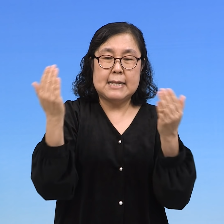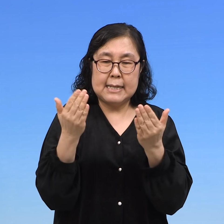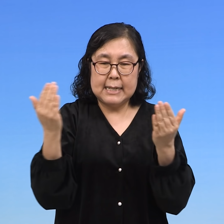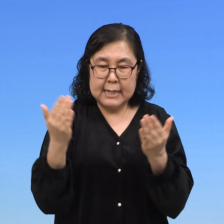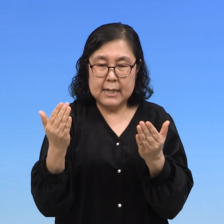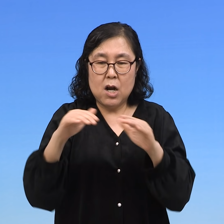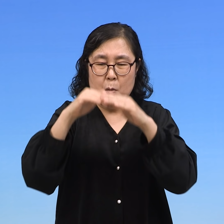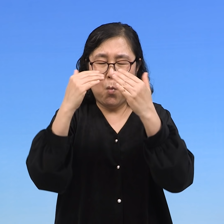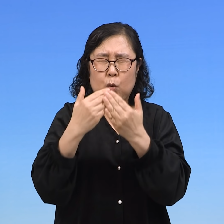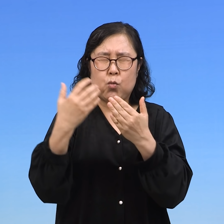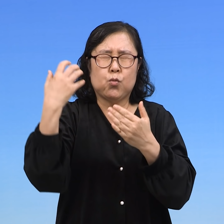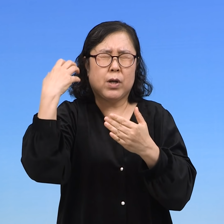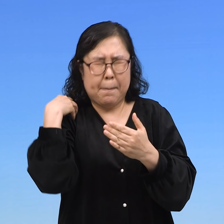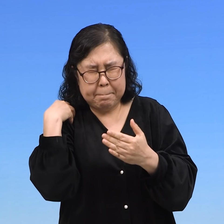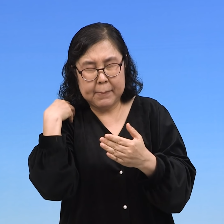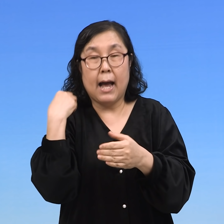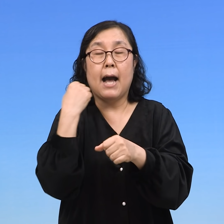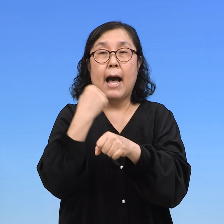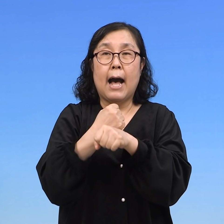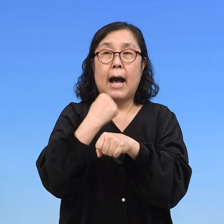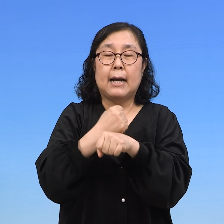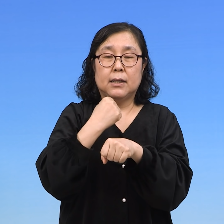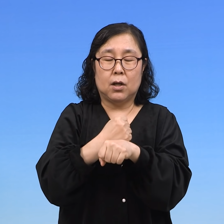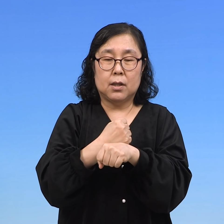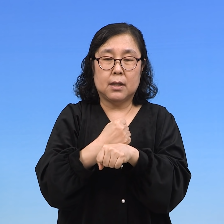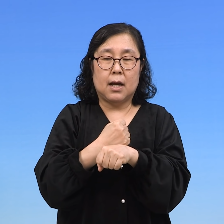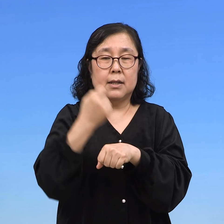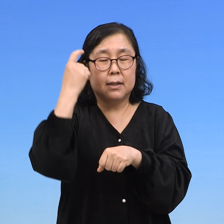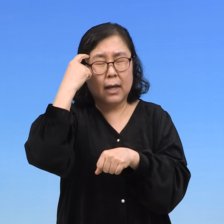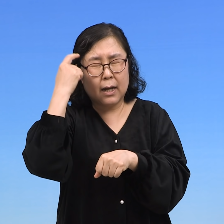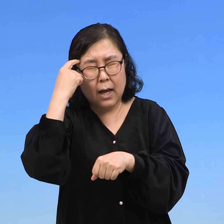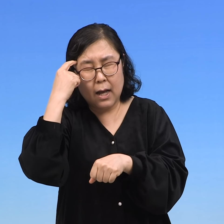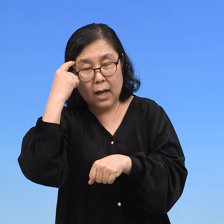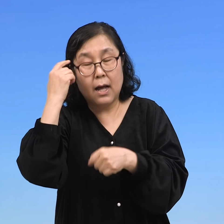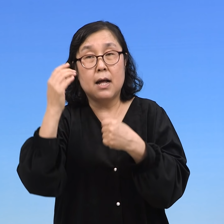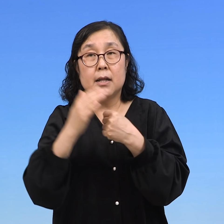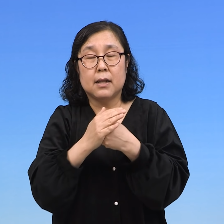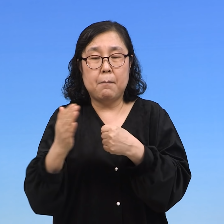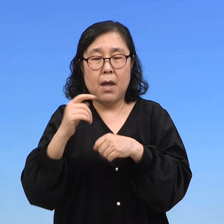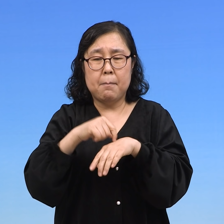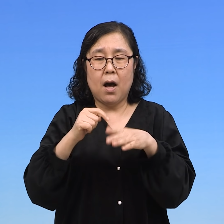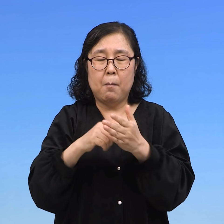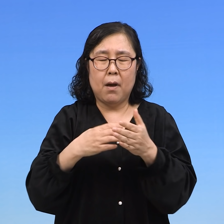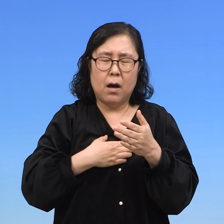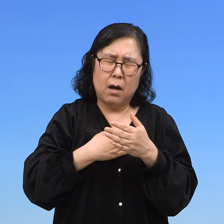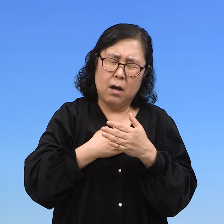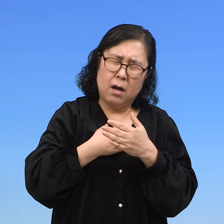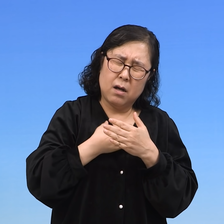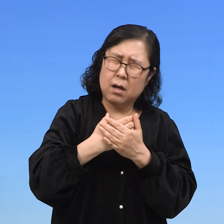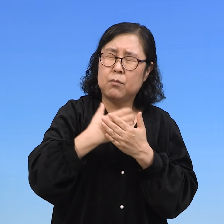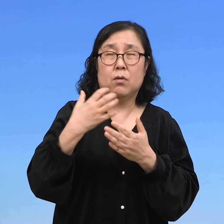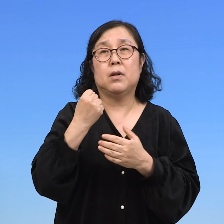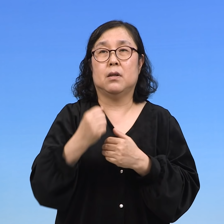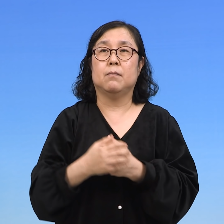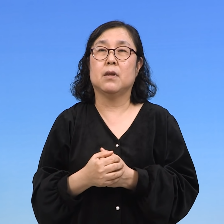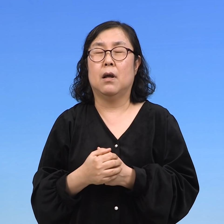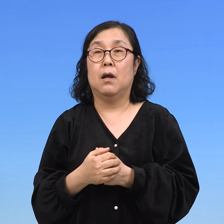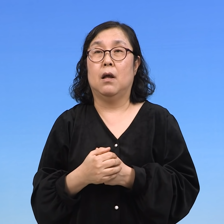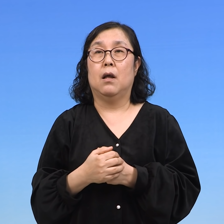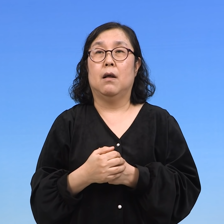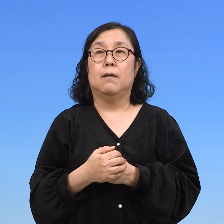일이었다는 이 대목에 막 이제 아내 생각하고 좀 막 장난기 이러다가 갑자기 울컥해지는 거예요 지난 한 주